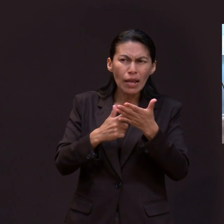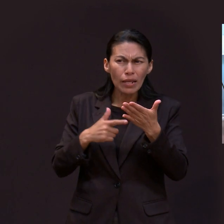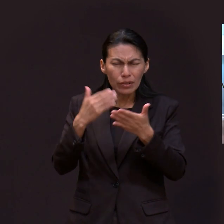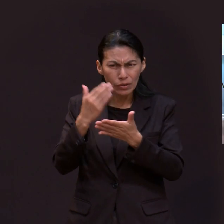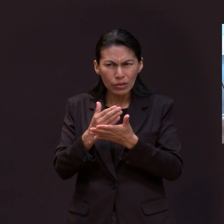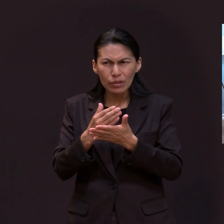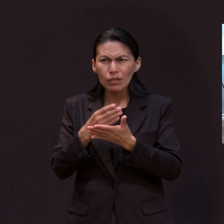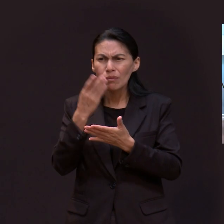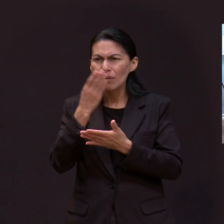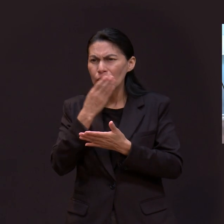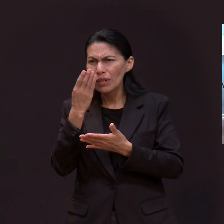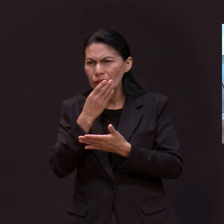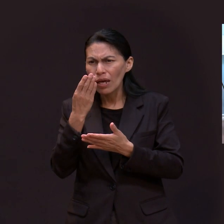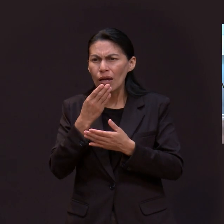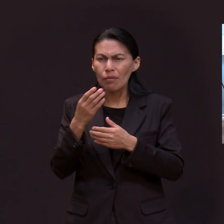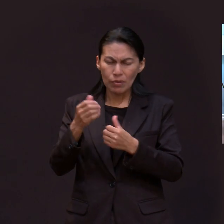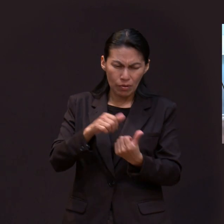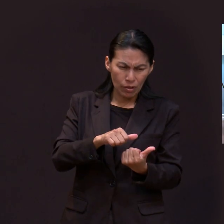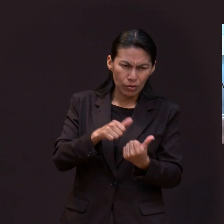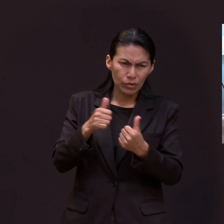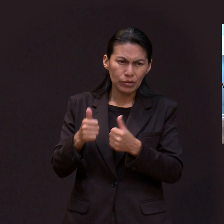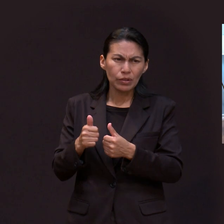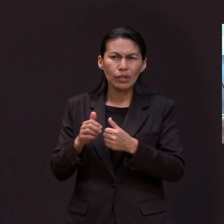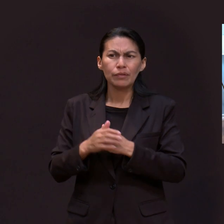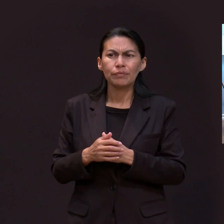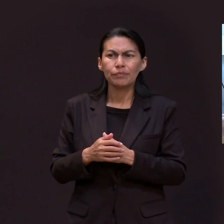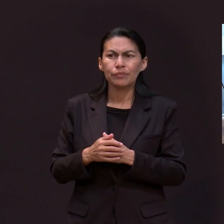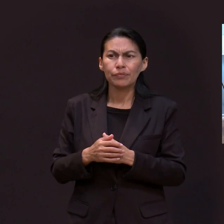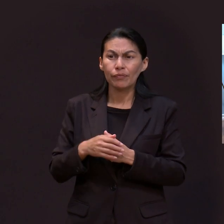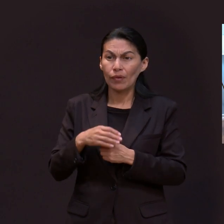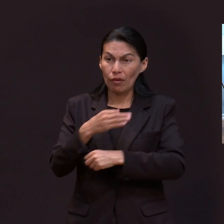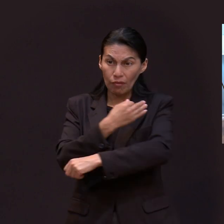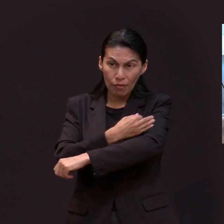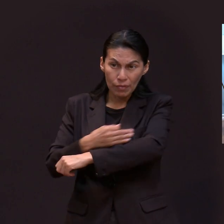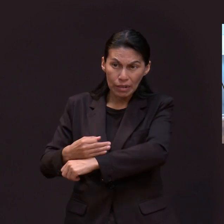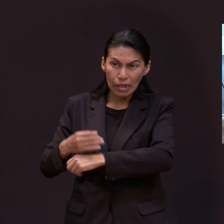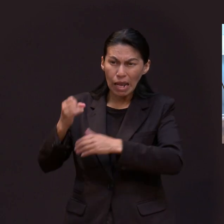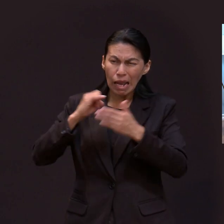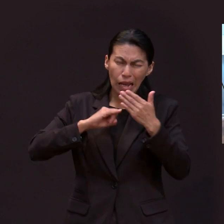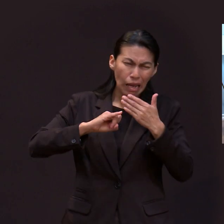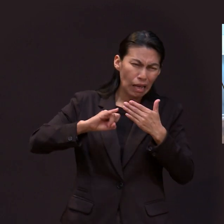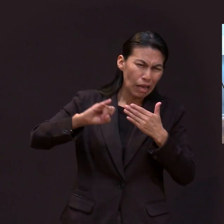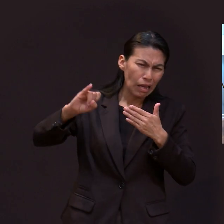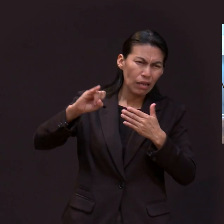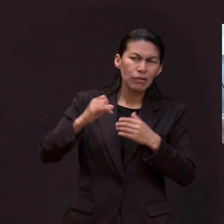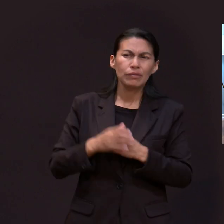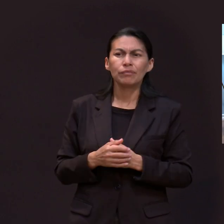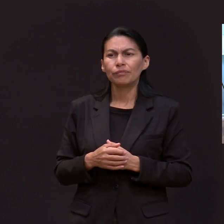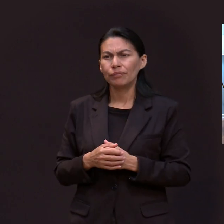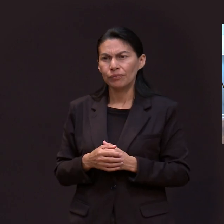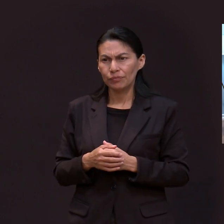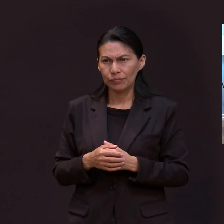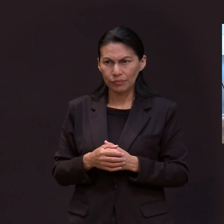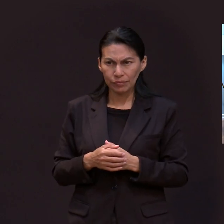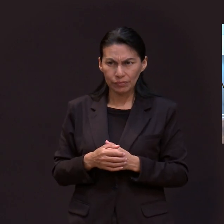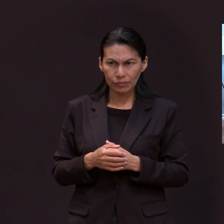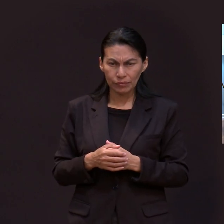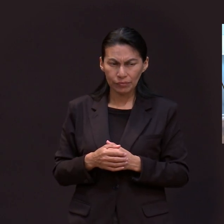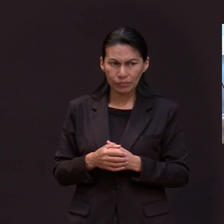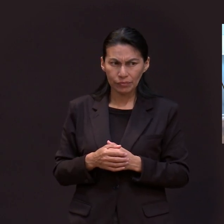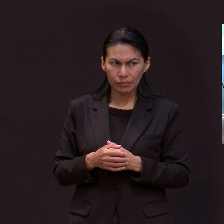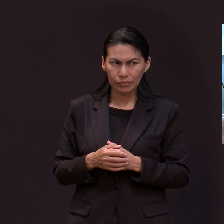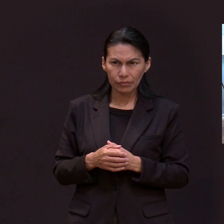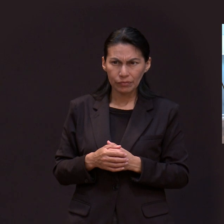para él es bautizar y éste estaba lejos de mi familia estaba trabajando lejos